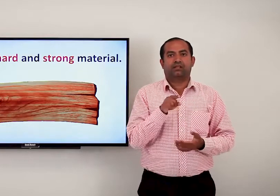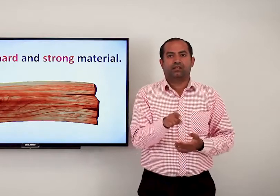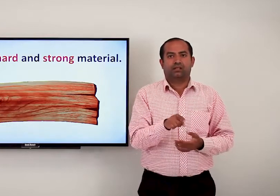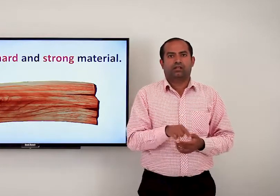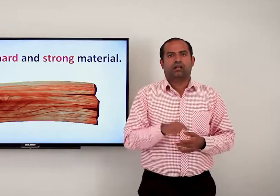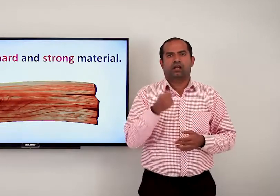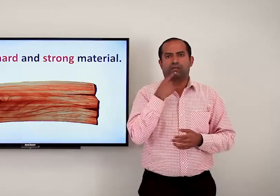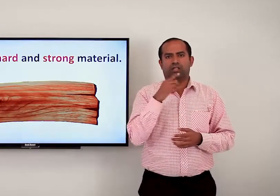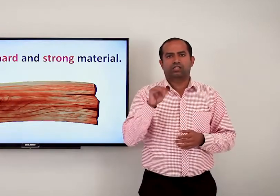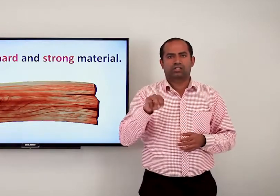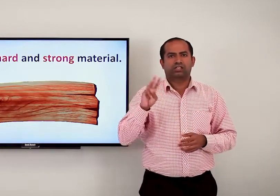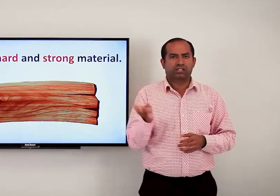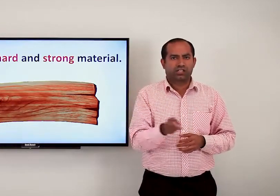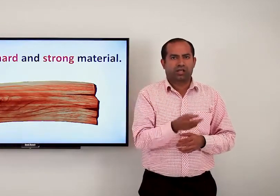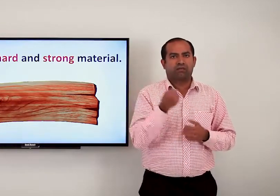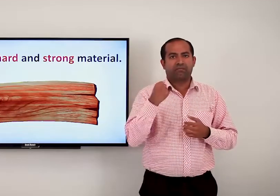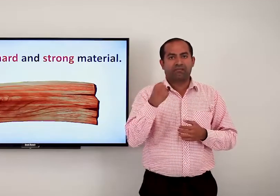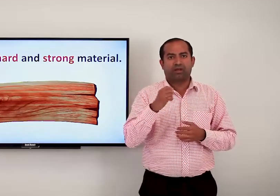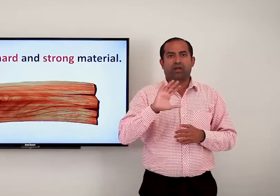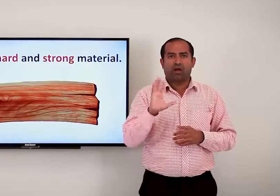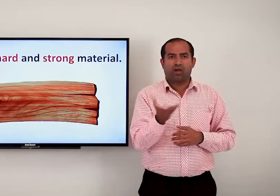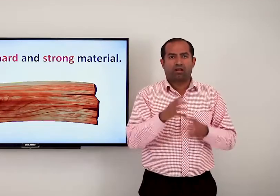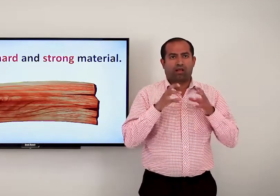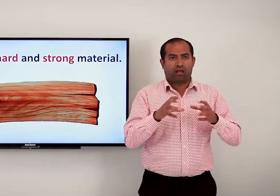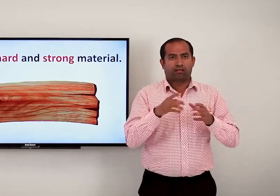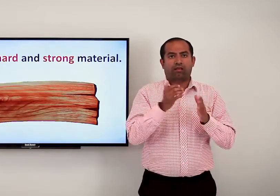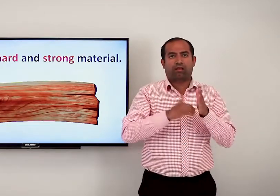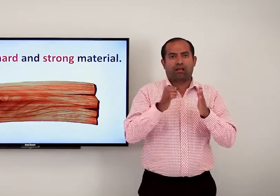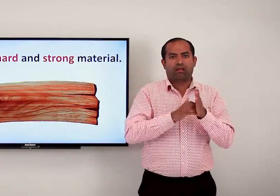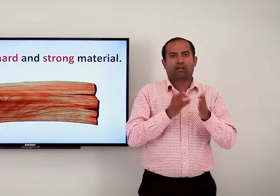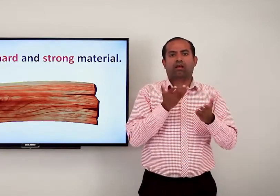لکڑی ایک سخت اور مضبوط چیز ہے۔